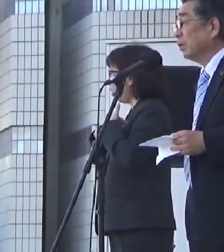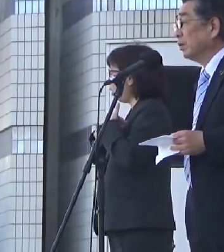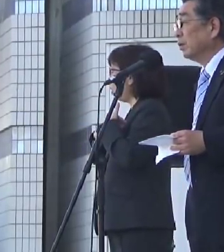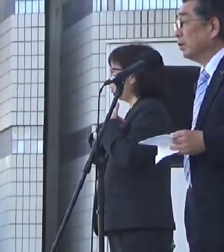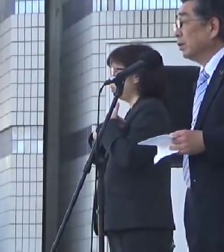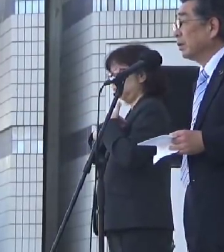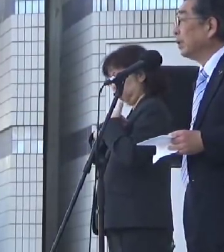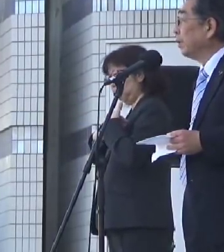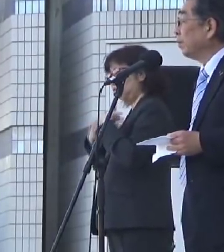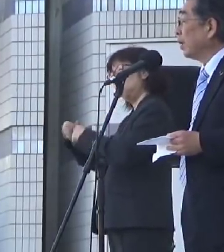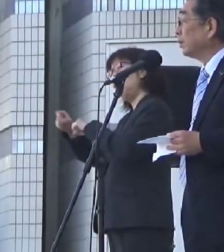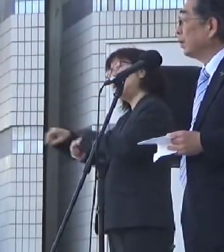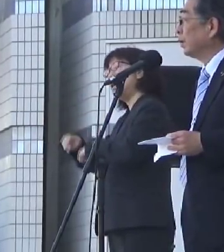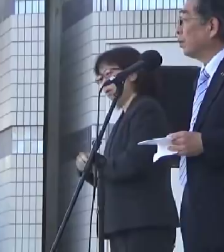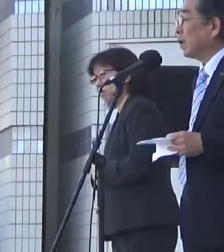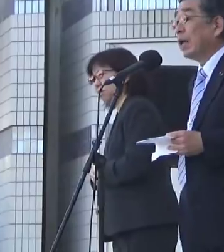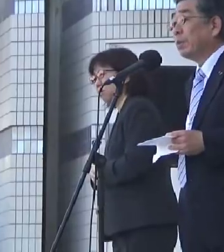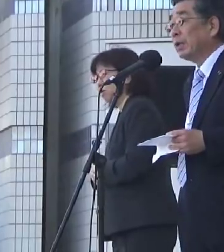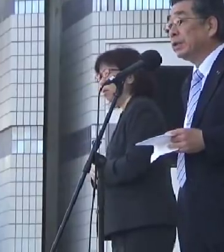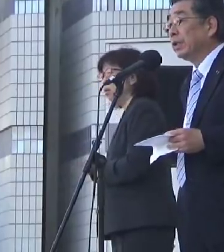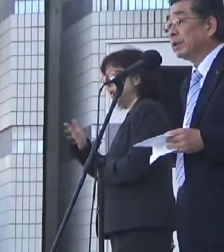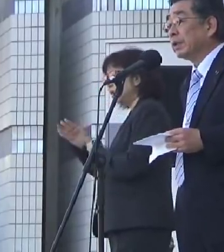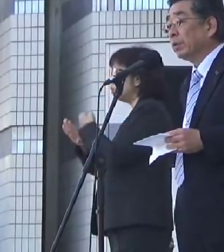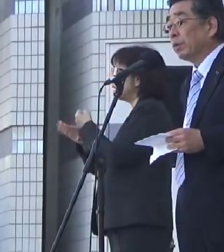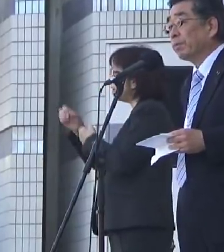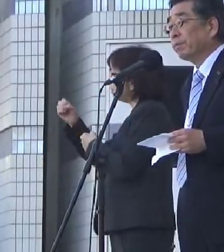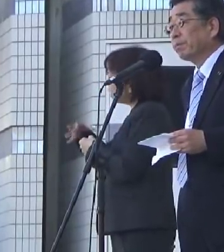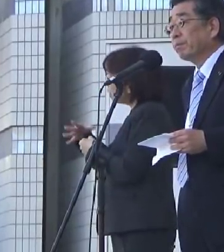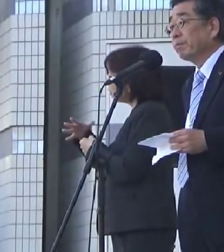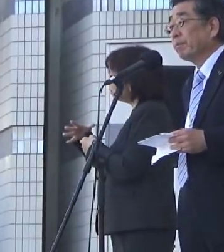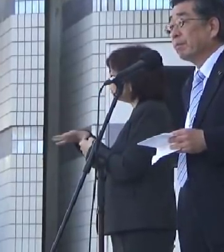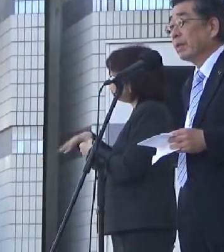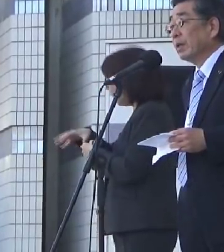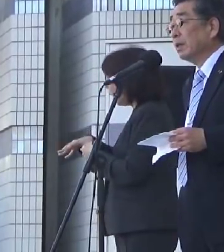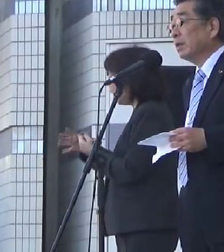、原電はその辺のところは曖昧にしていますけども、